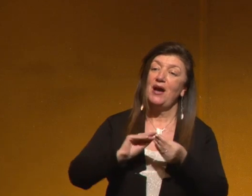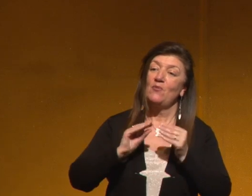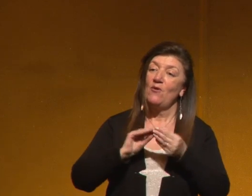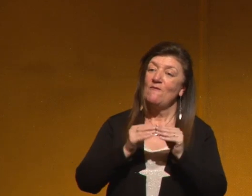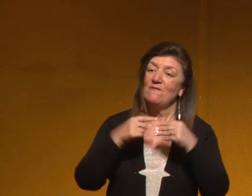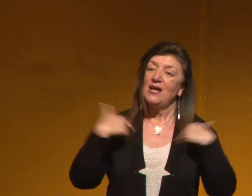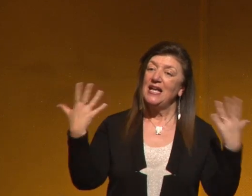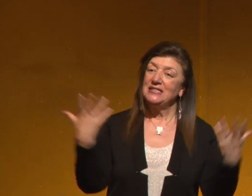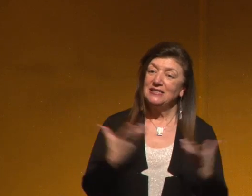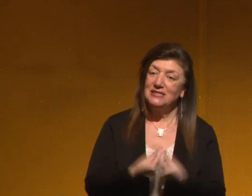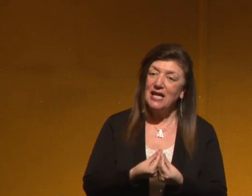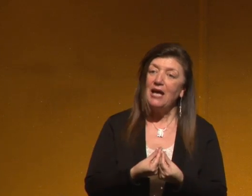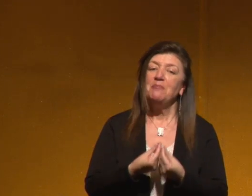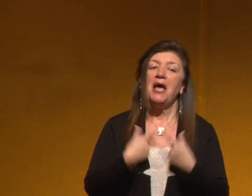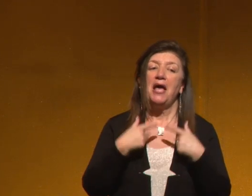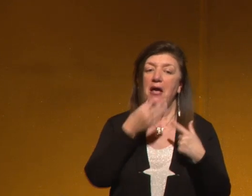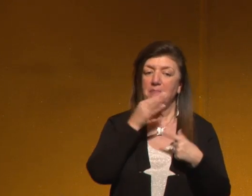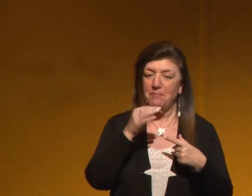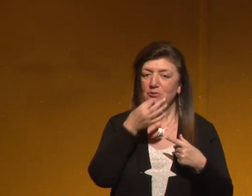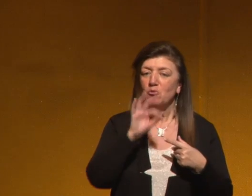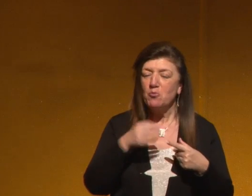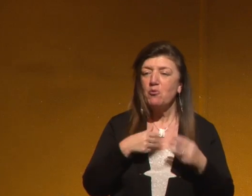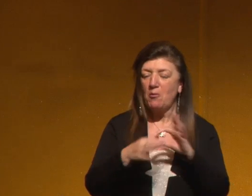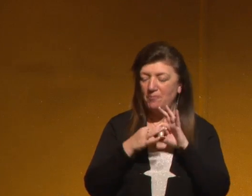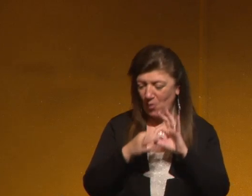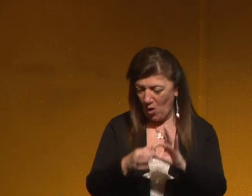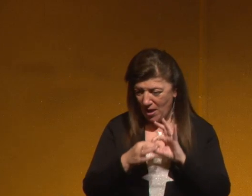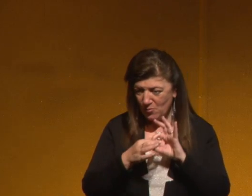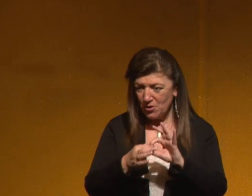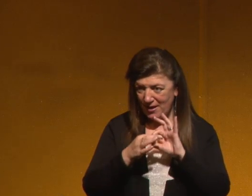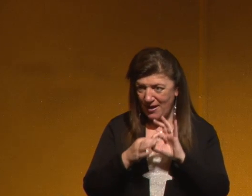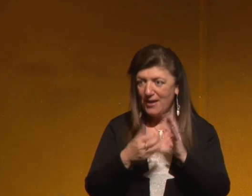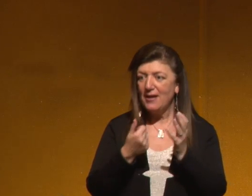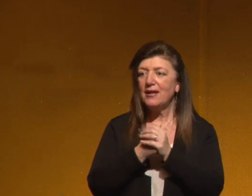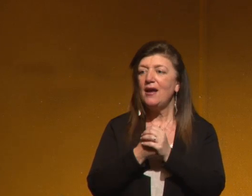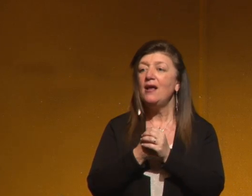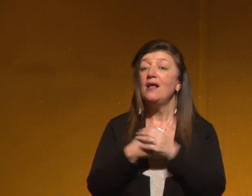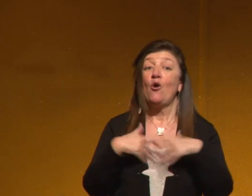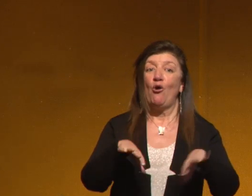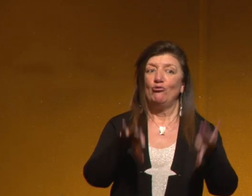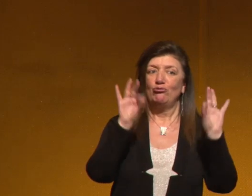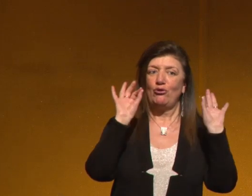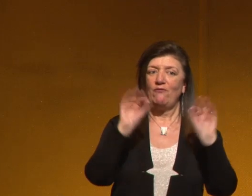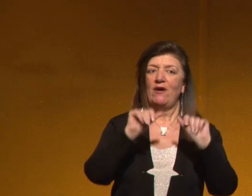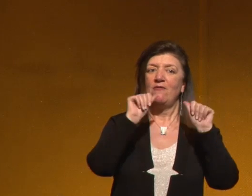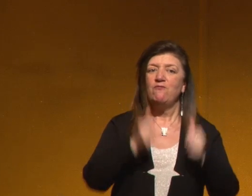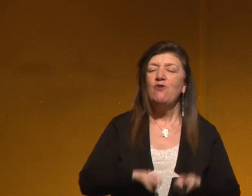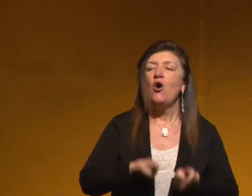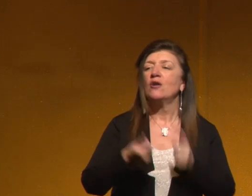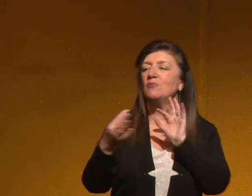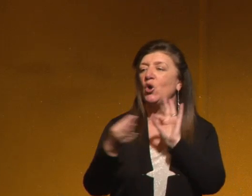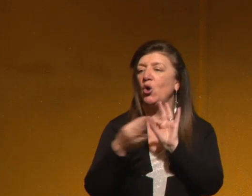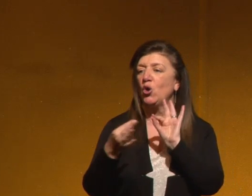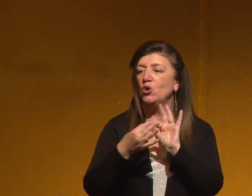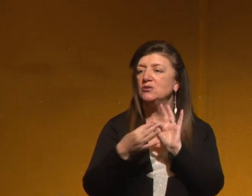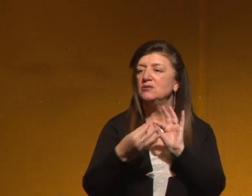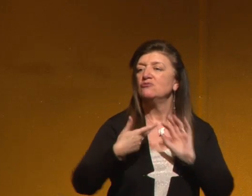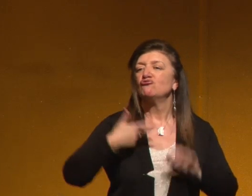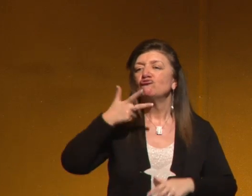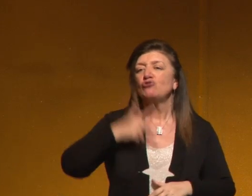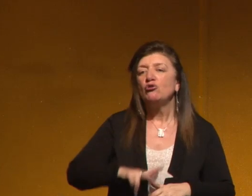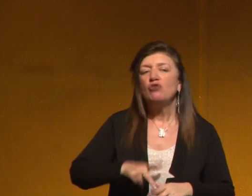possibile collaborare provare somma delle forme di consenso sociale e politico molto diffusa e